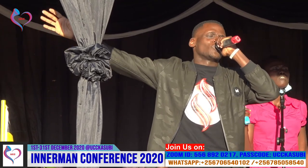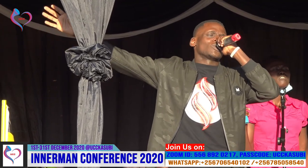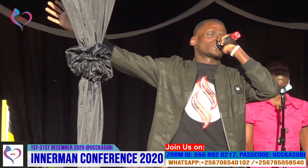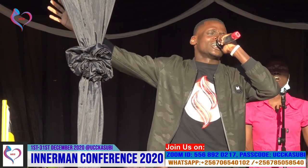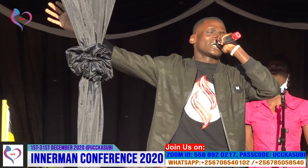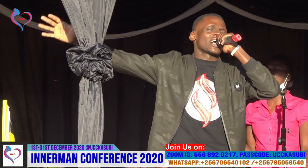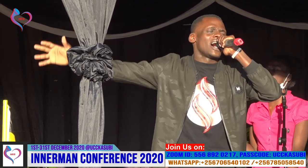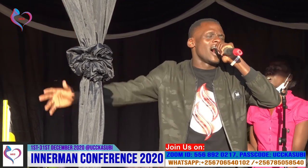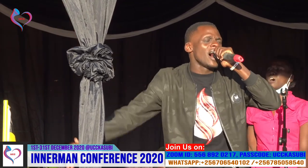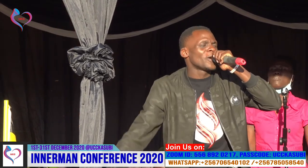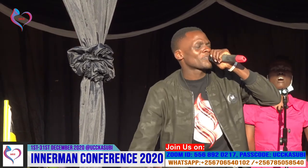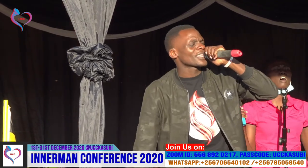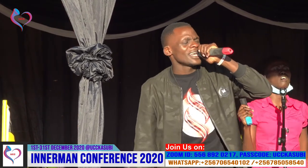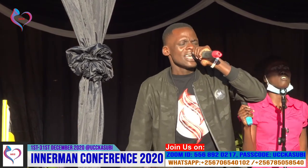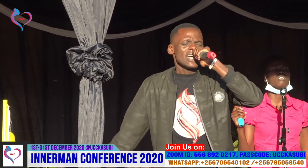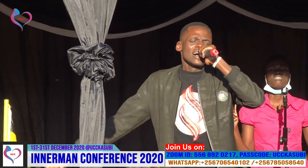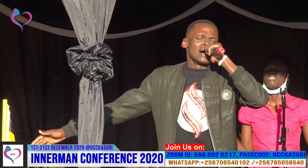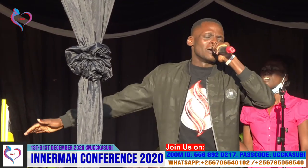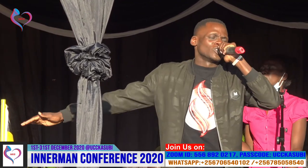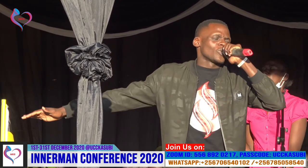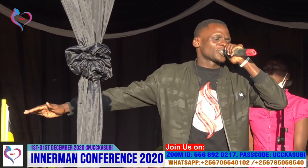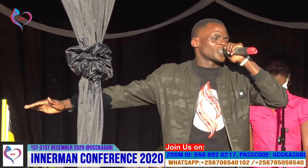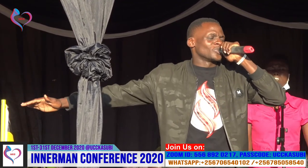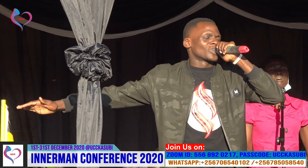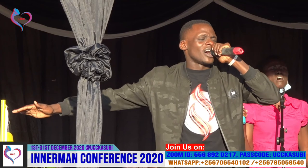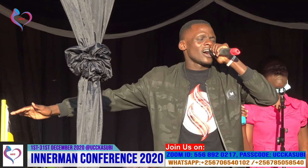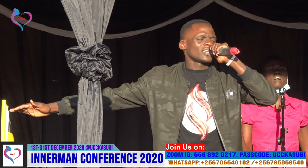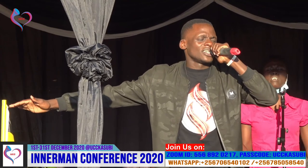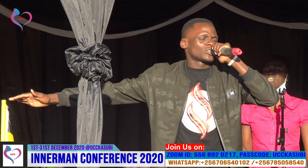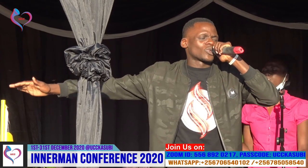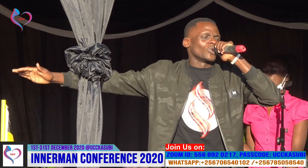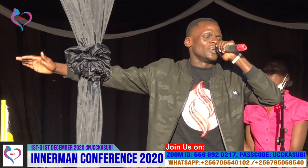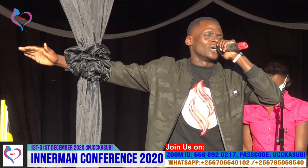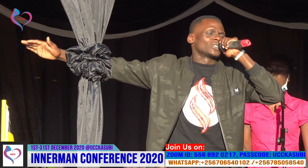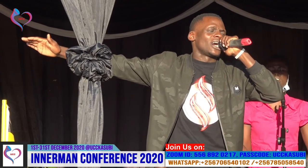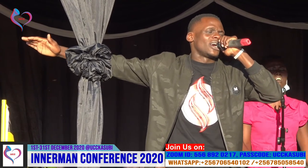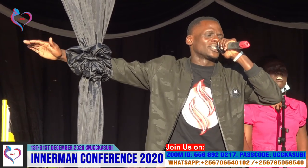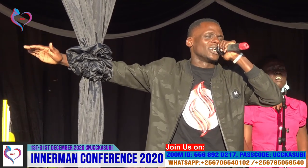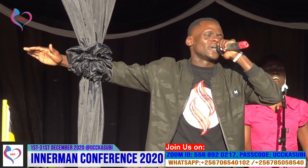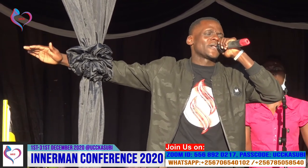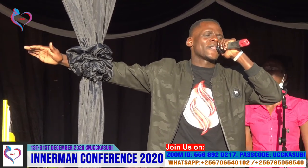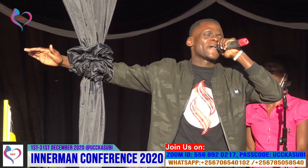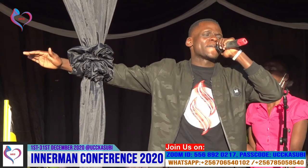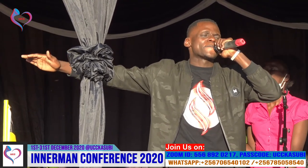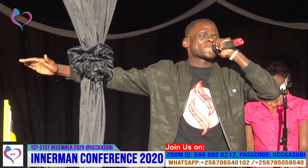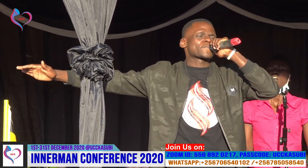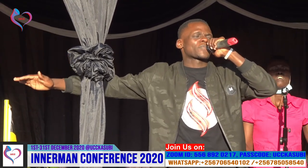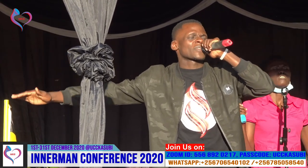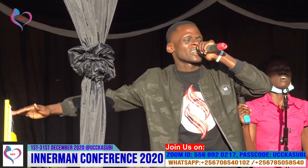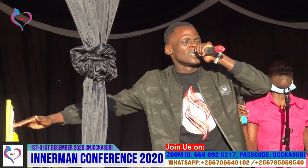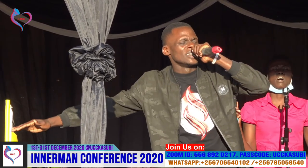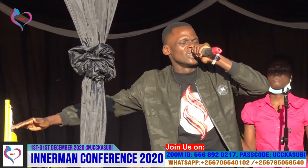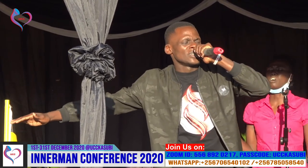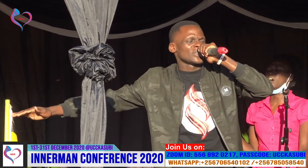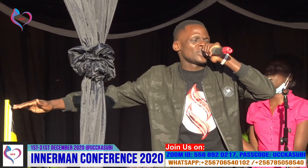twatula nti gwe twetaaga. Abamu twasenguka naye tukomyewo taata.